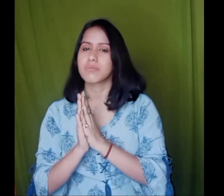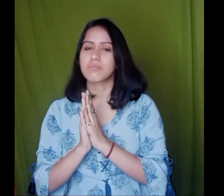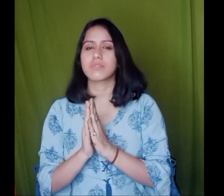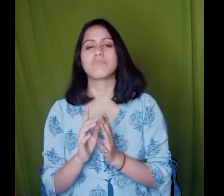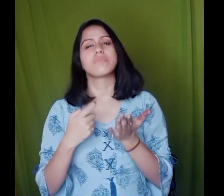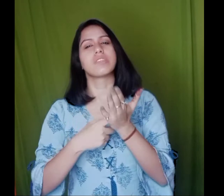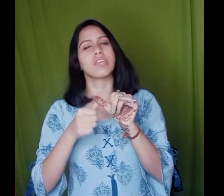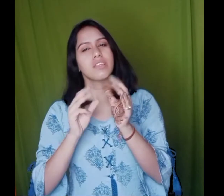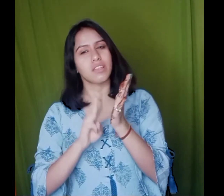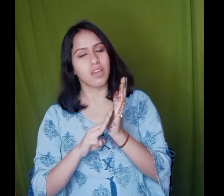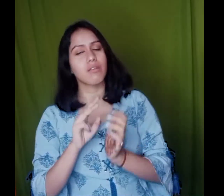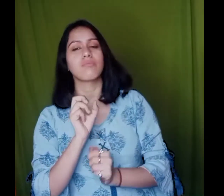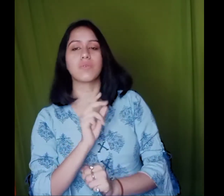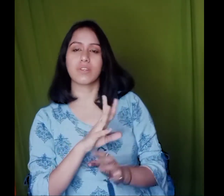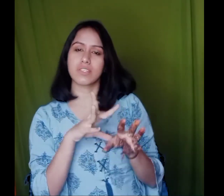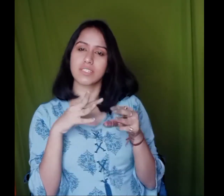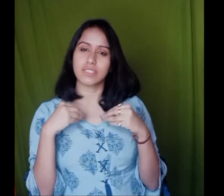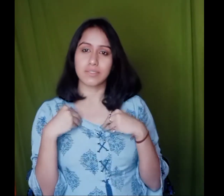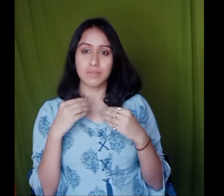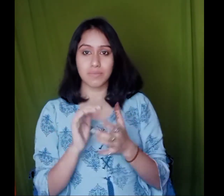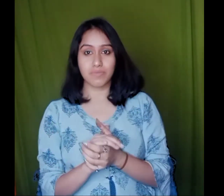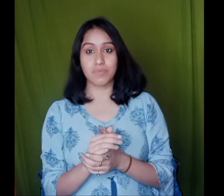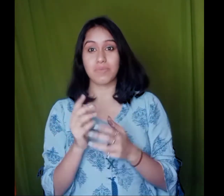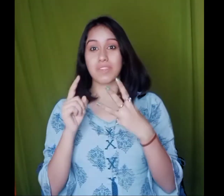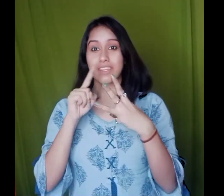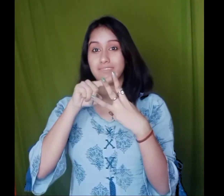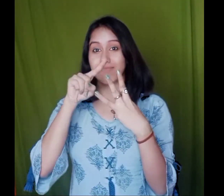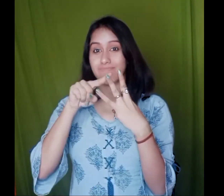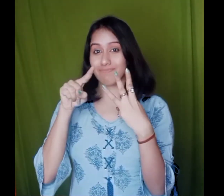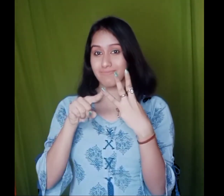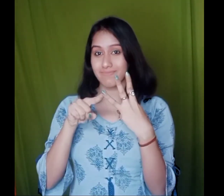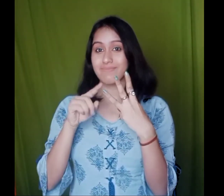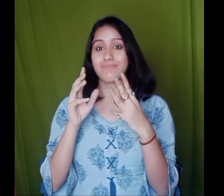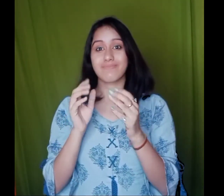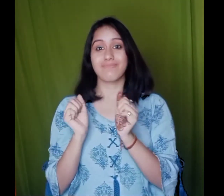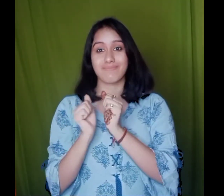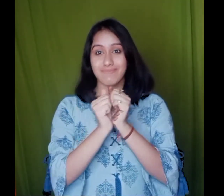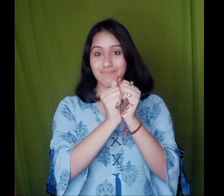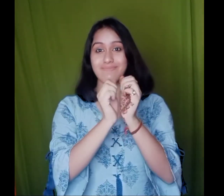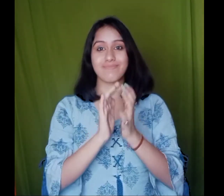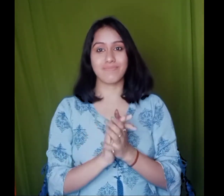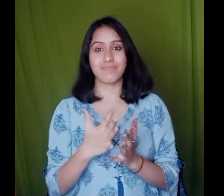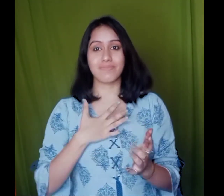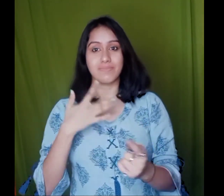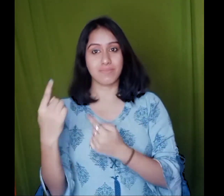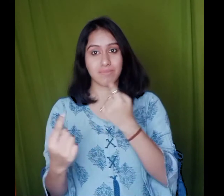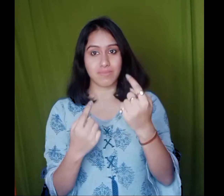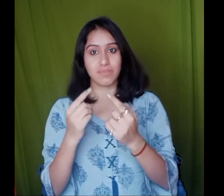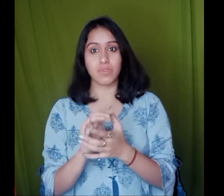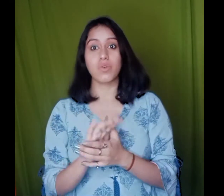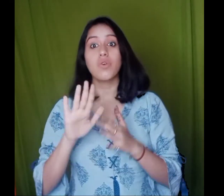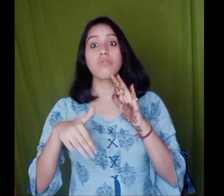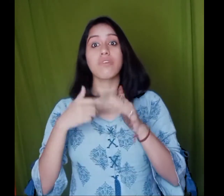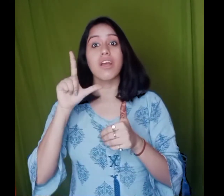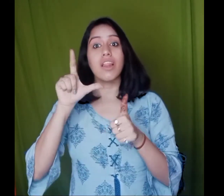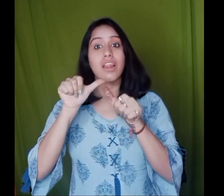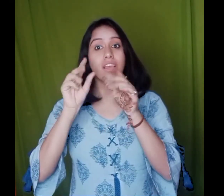रहें, ये मेरा कर्तव्य है, ये मेरी जिम्मेदारी मुझे निभानी है। लक्ष्मण जी ने बहुत प्रार्थना की, हाथ जोड़